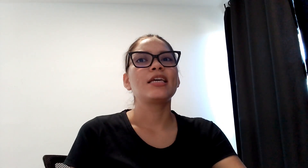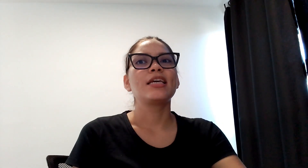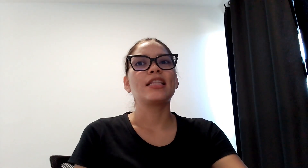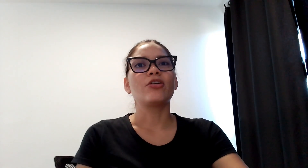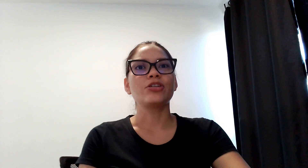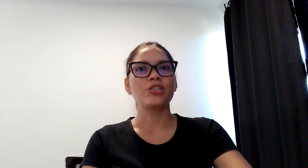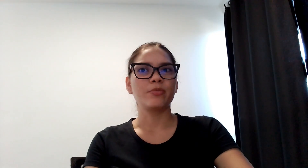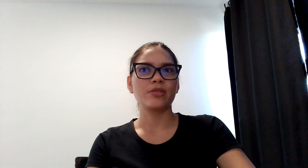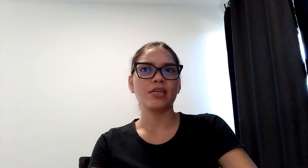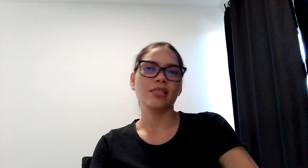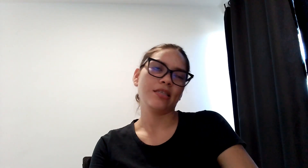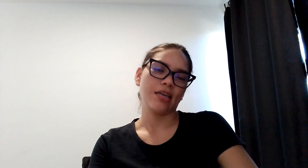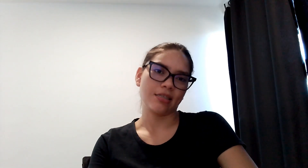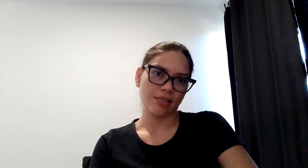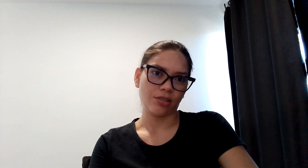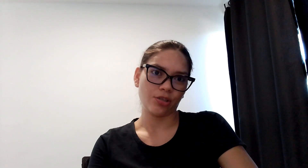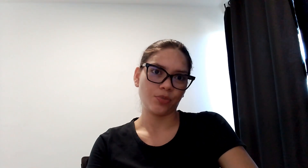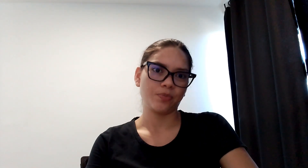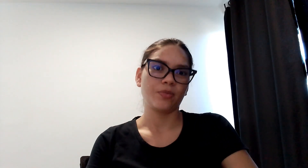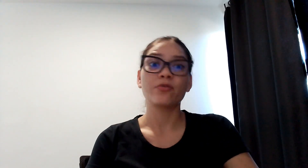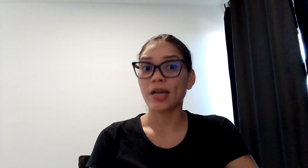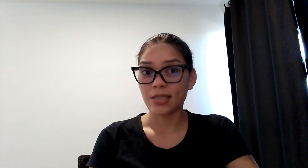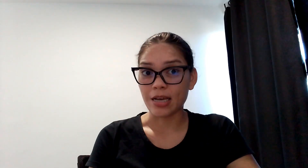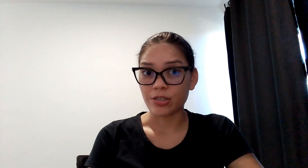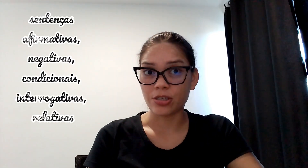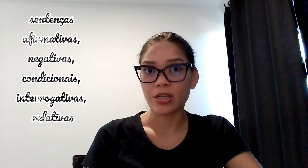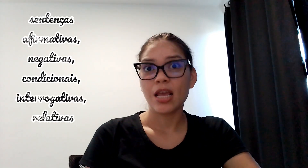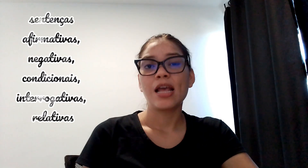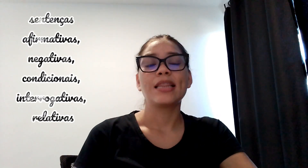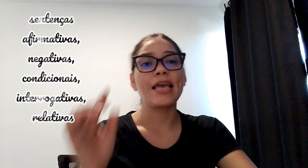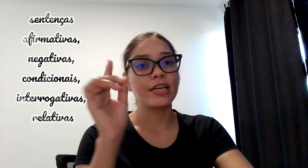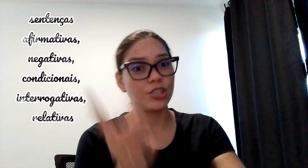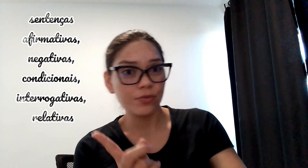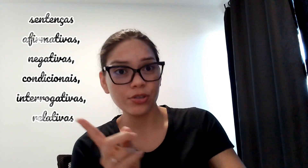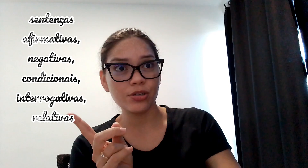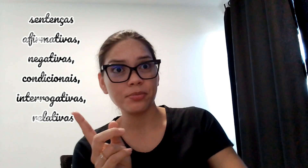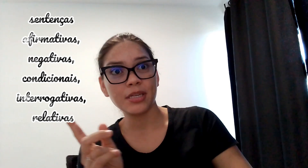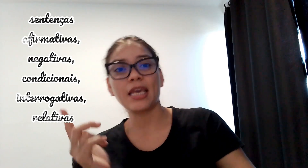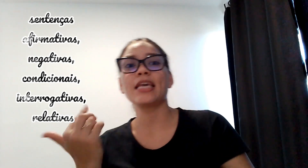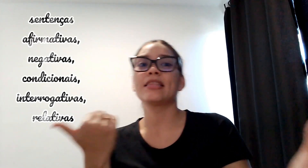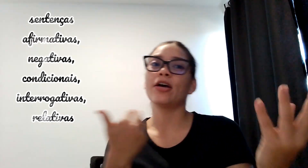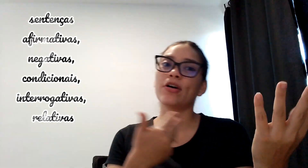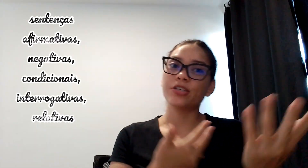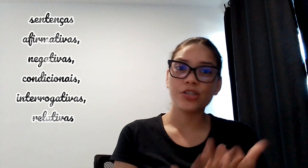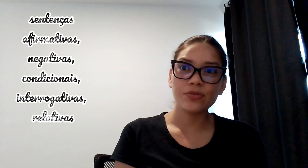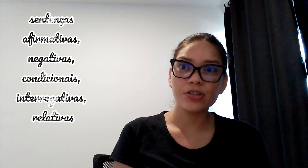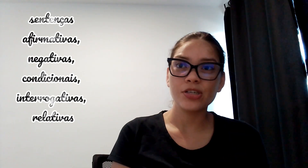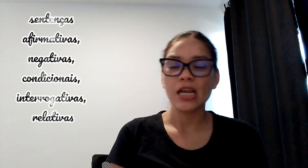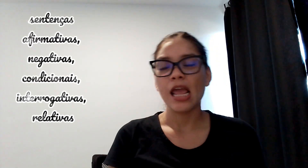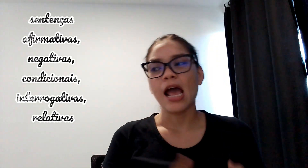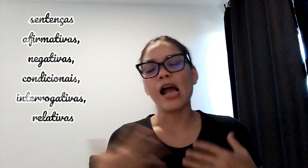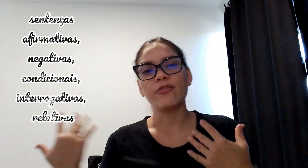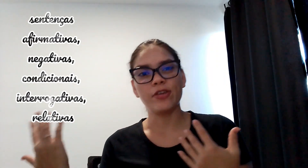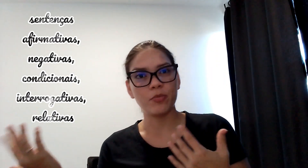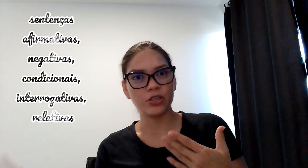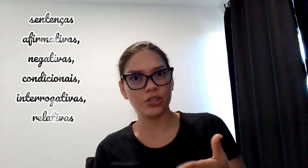E nós temos as sentenças frasais negativas, interrogativas,